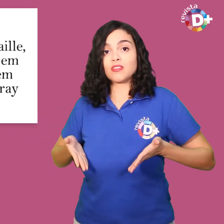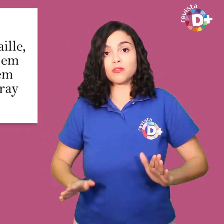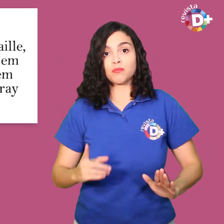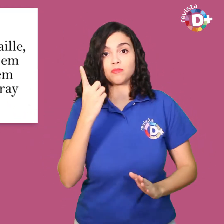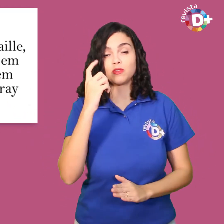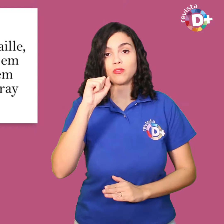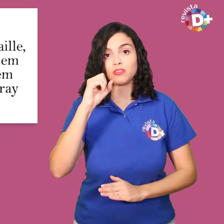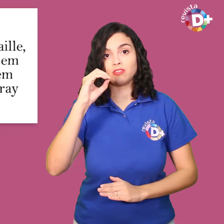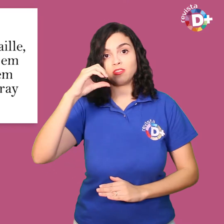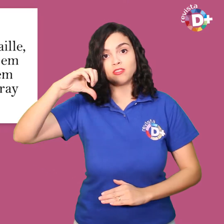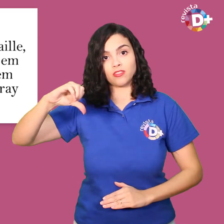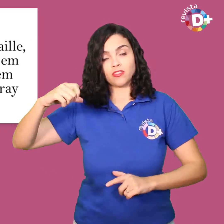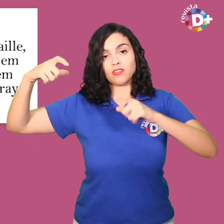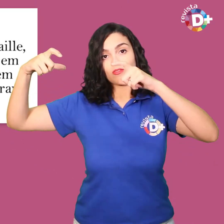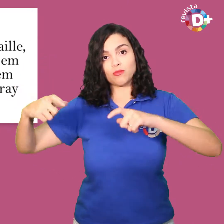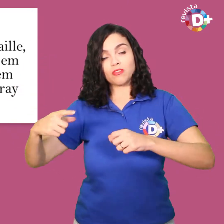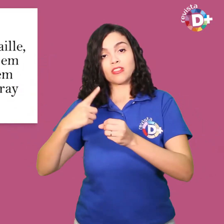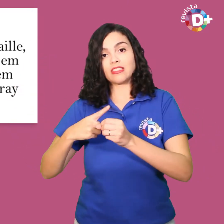1809, em Coupvray.